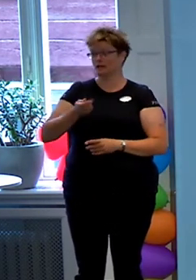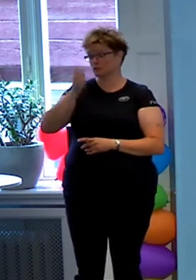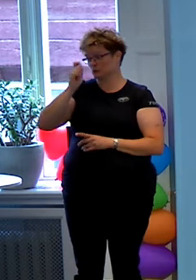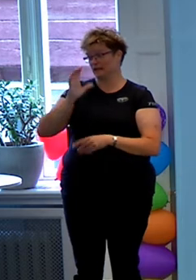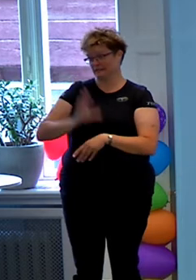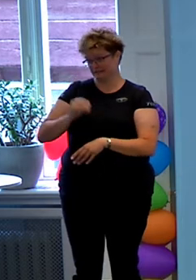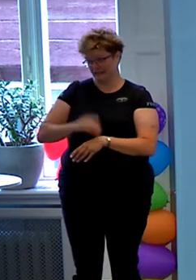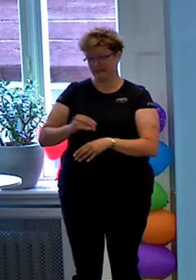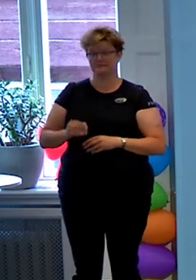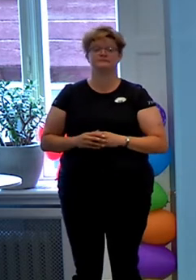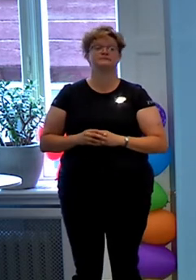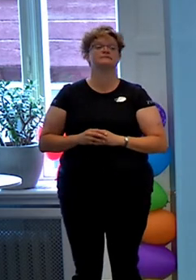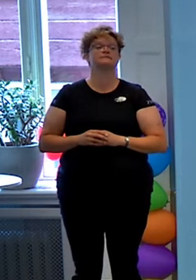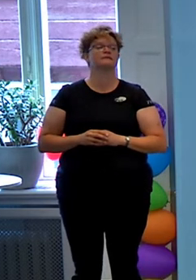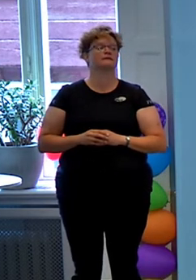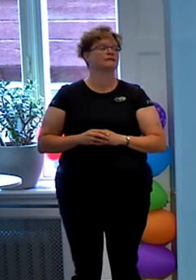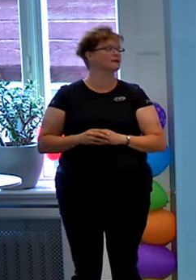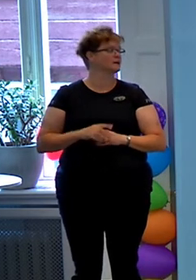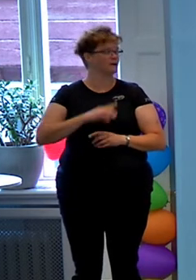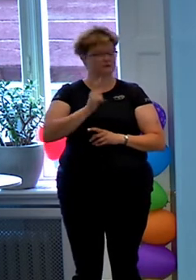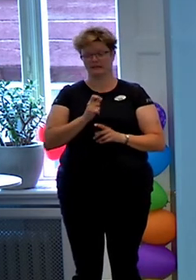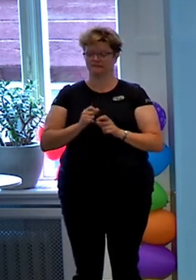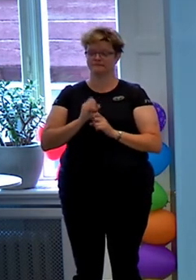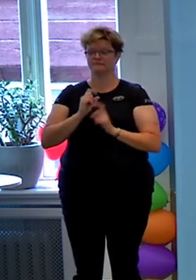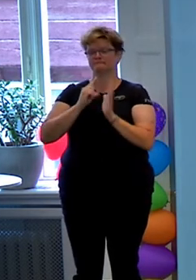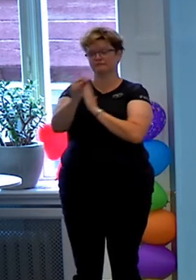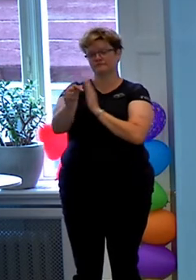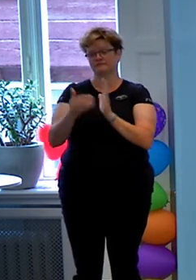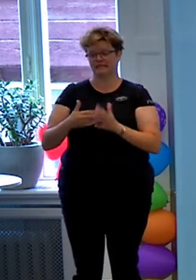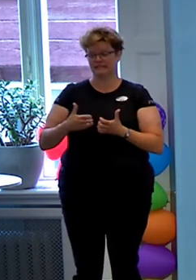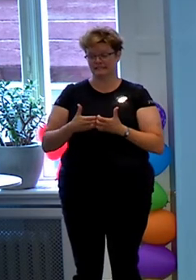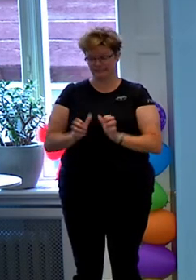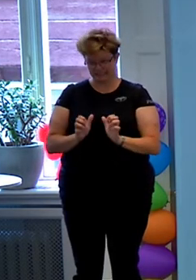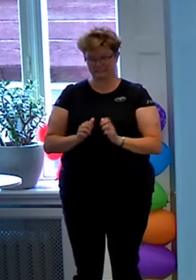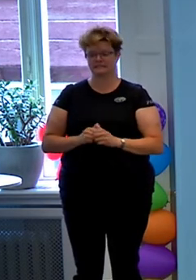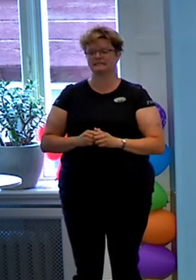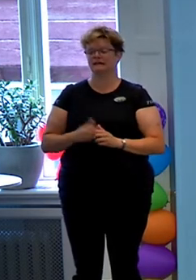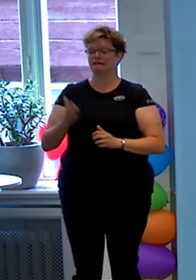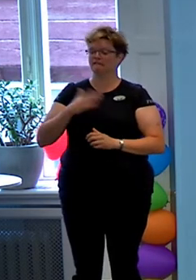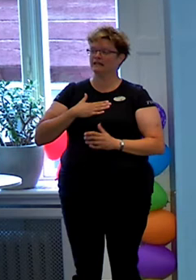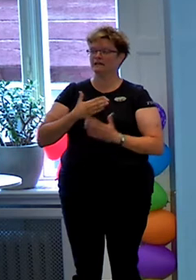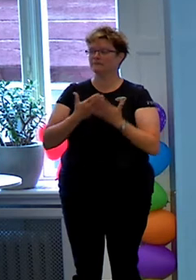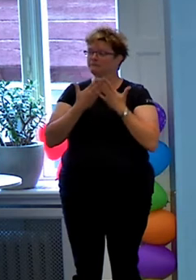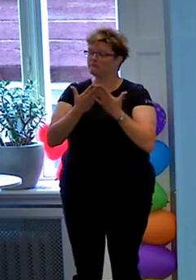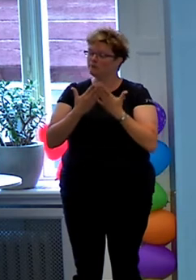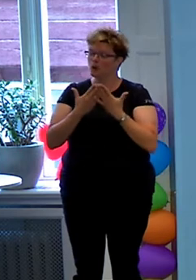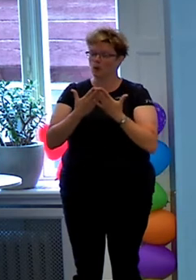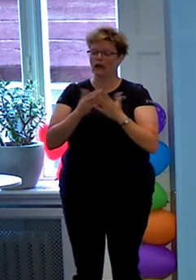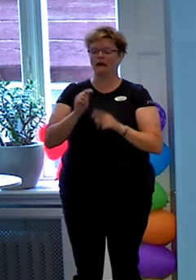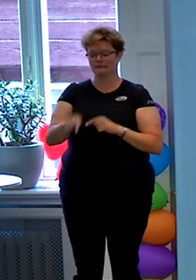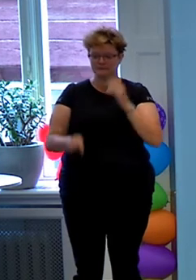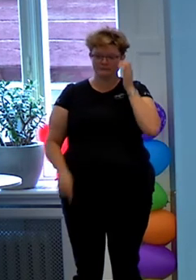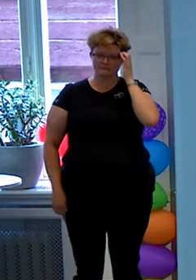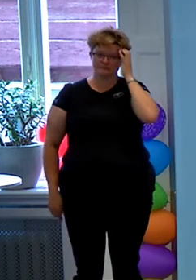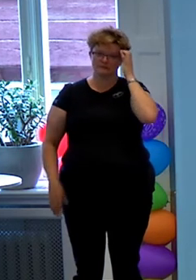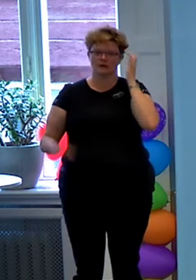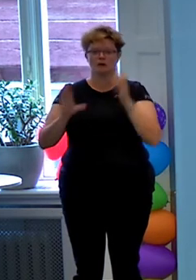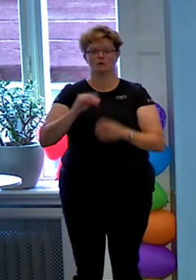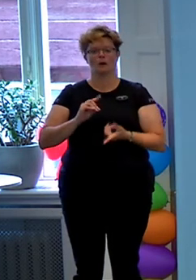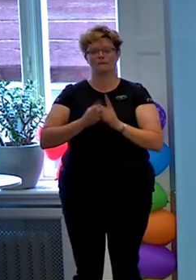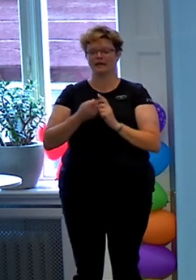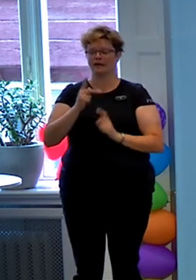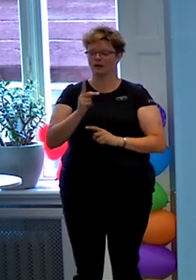i Sverige, sen stack ner till Schweiz och ville gärna plugga nära Schweiz. Och då blev det